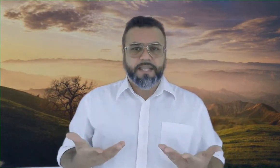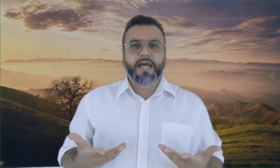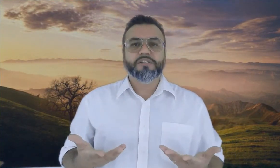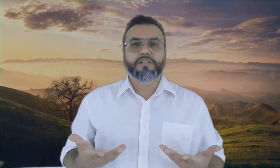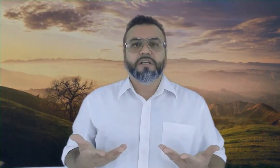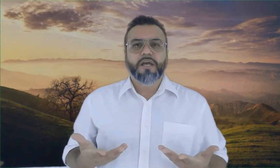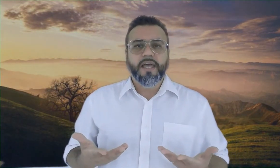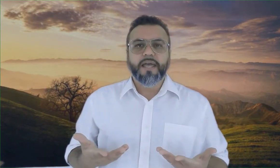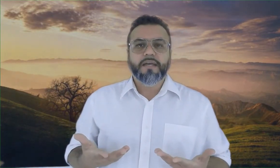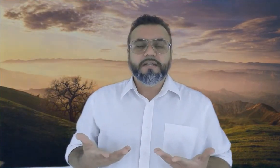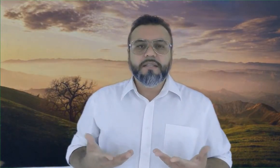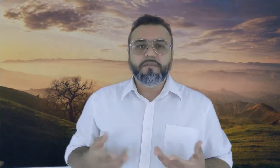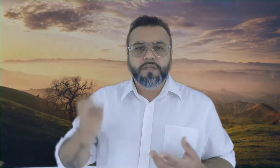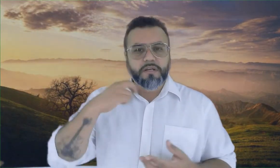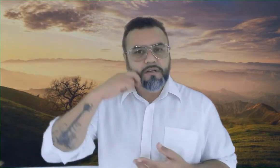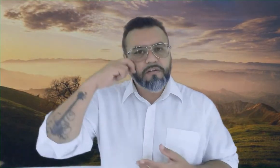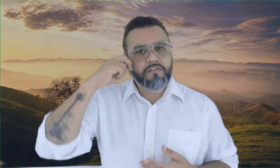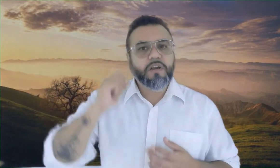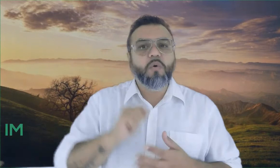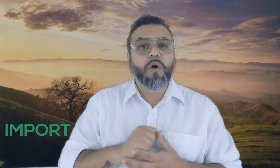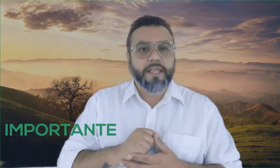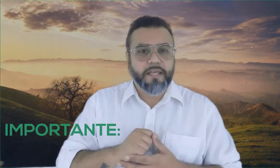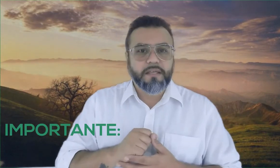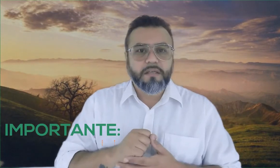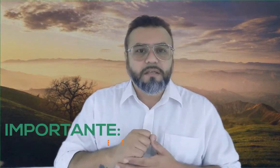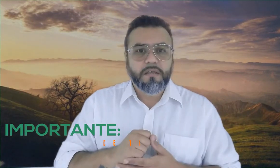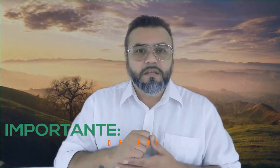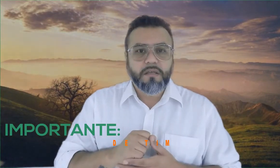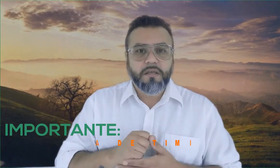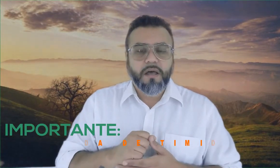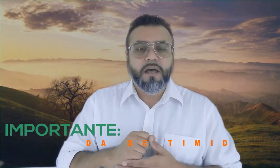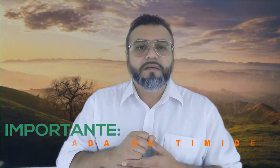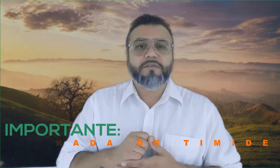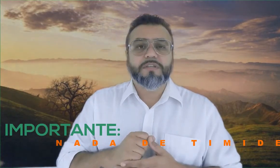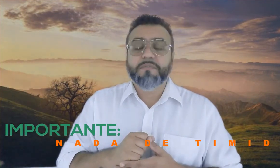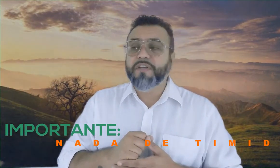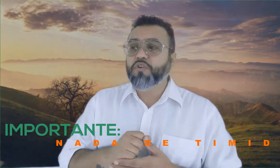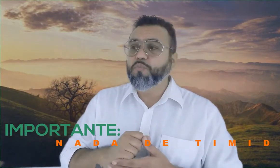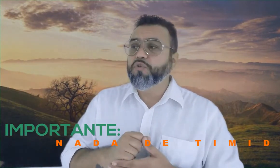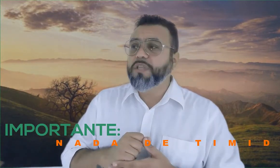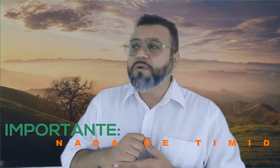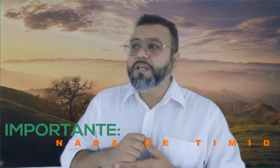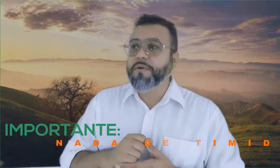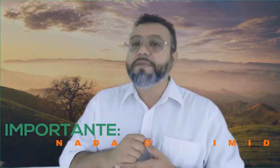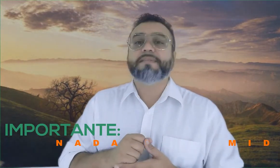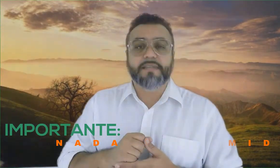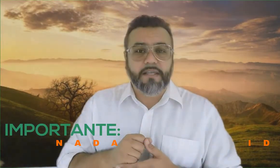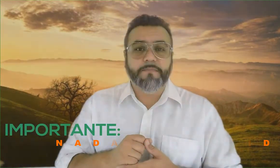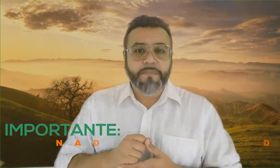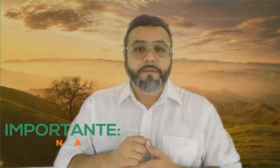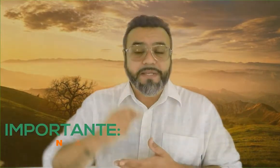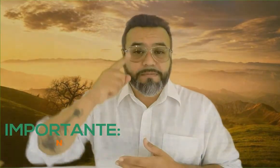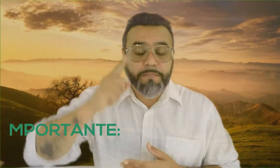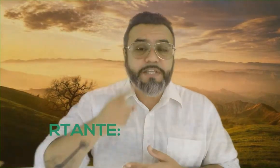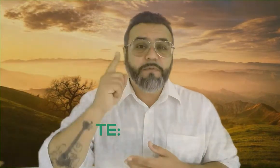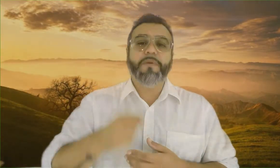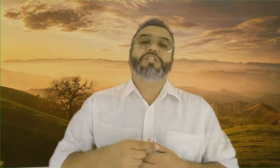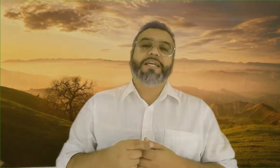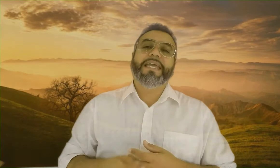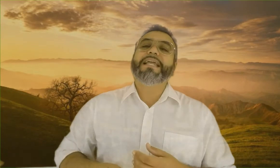responsabilidade, é não ter vergonha. Ah, nossa, mas vai todo mundo estar olhando para mim? Sim, mas principalmente